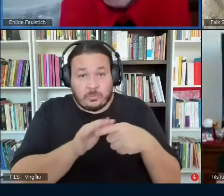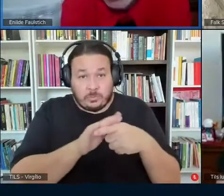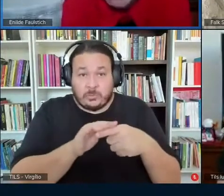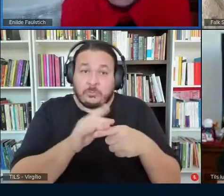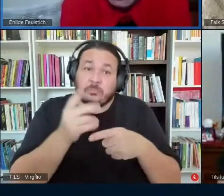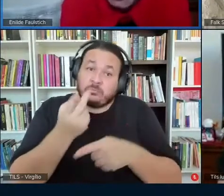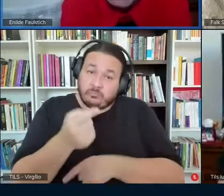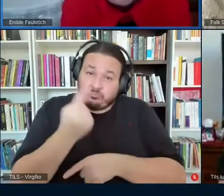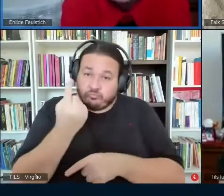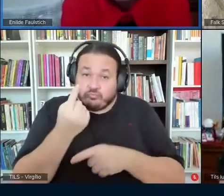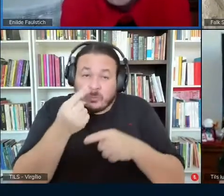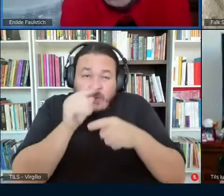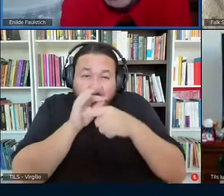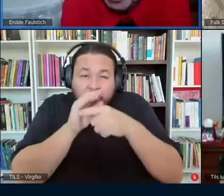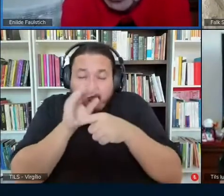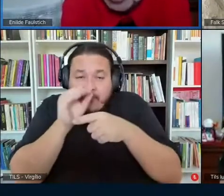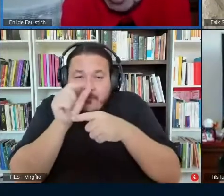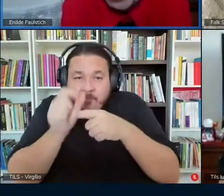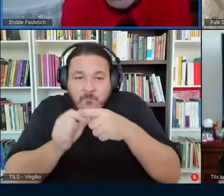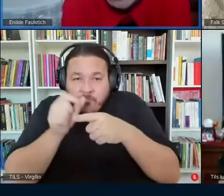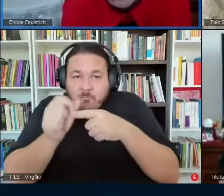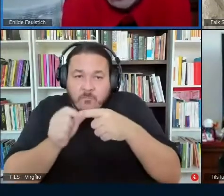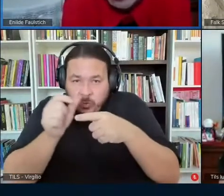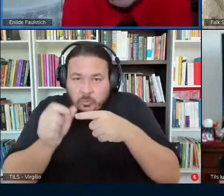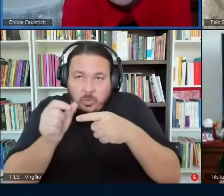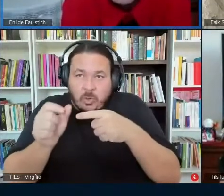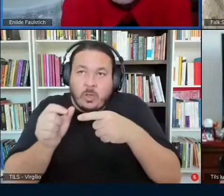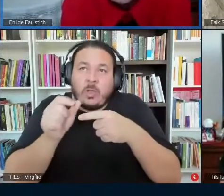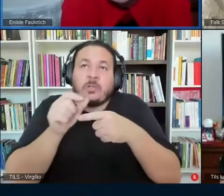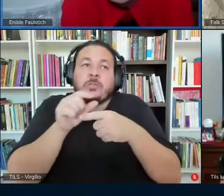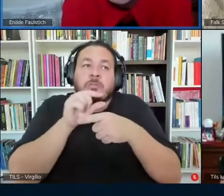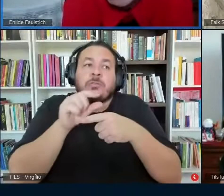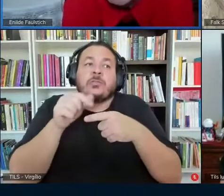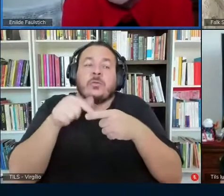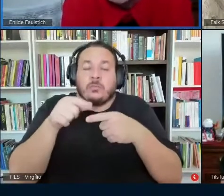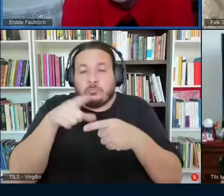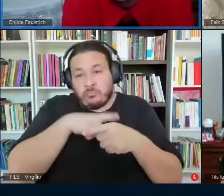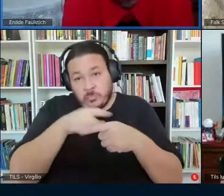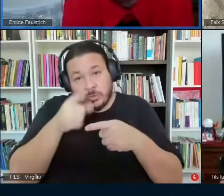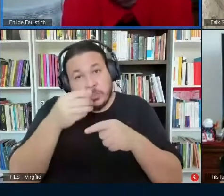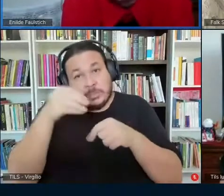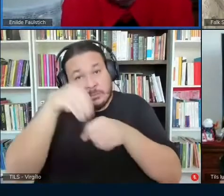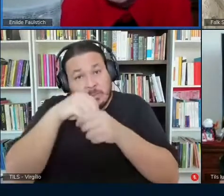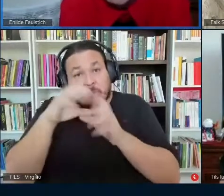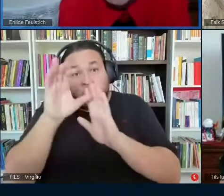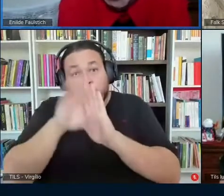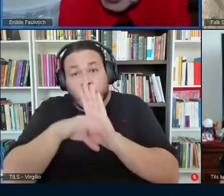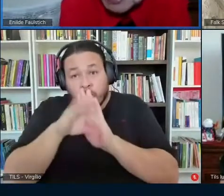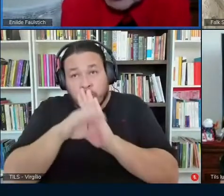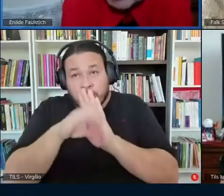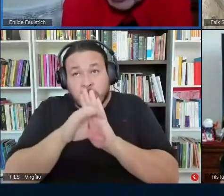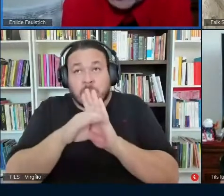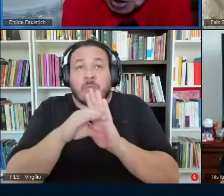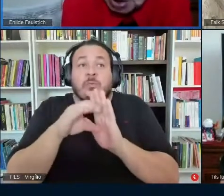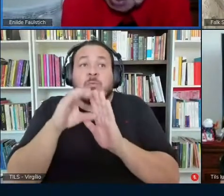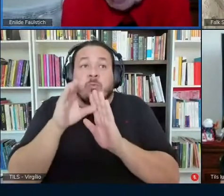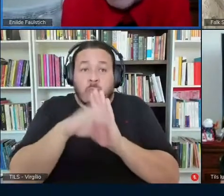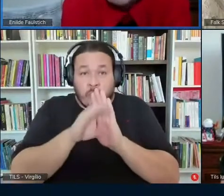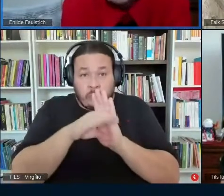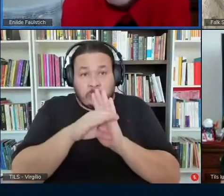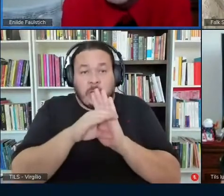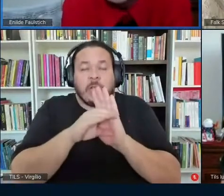um traço fonológico pode modificar um significado, você está no conceito, o conceito